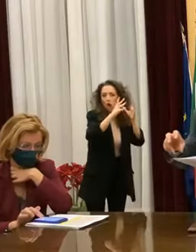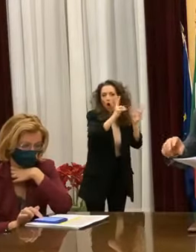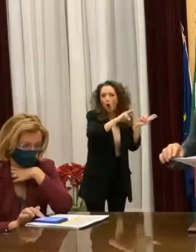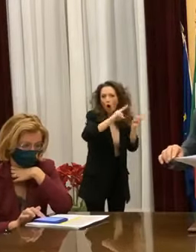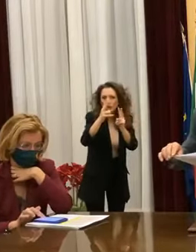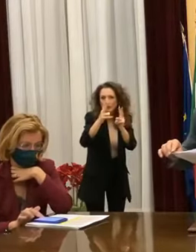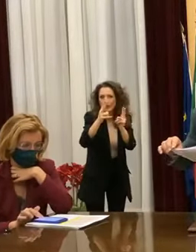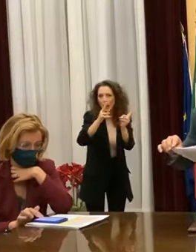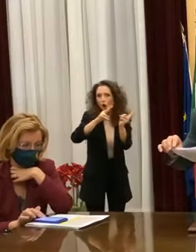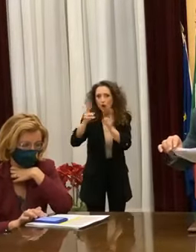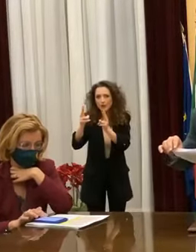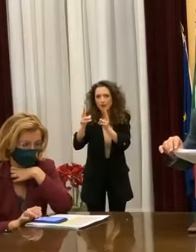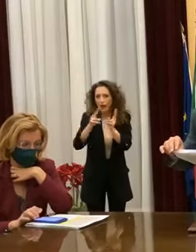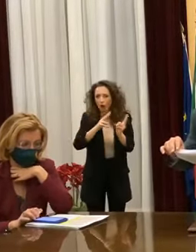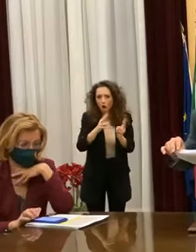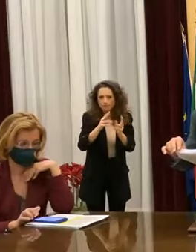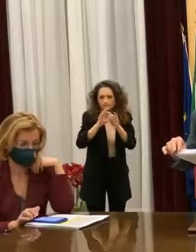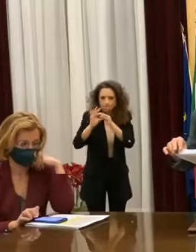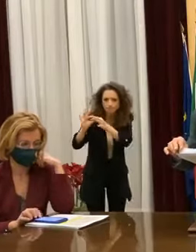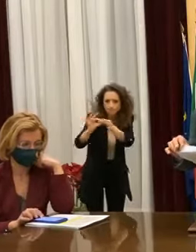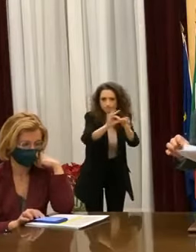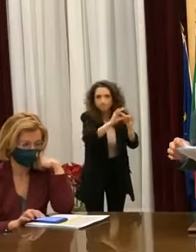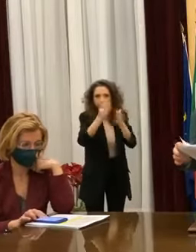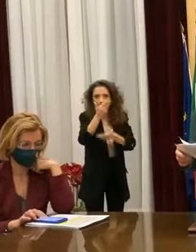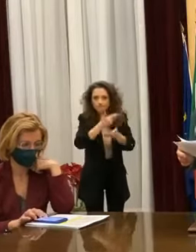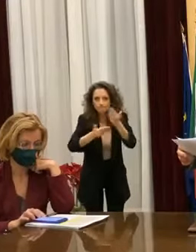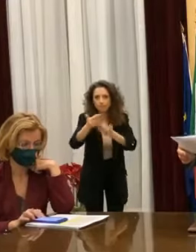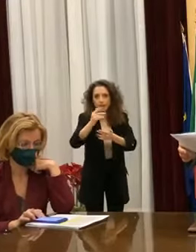delle suddette aree metropolitane,